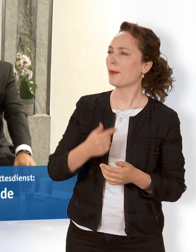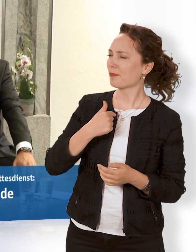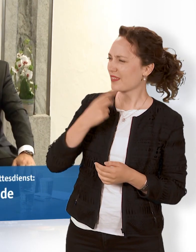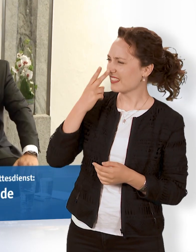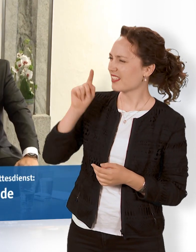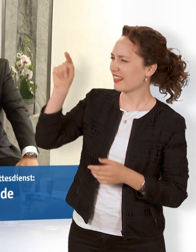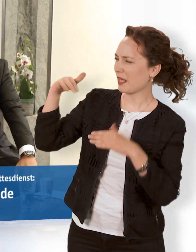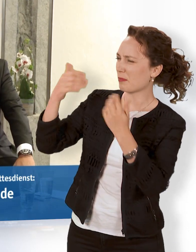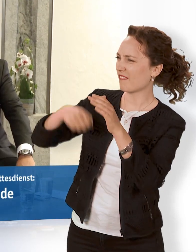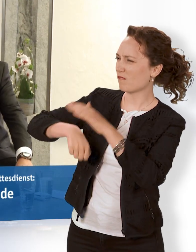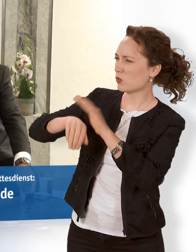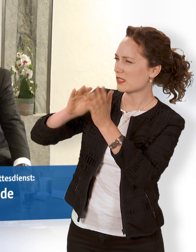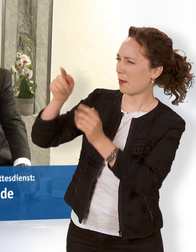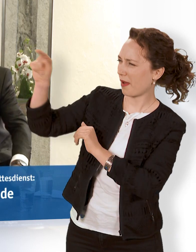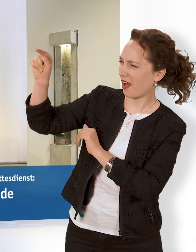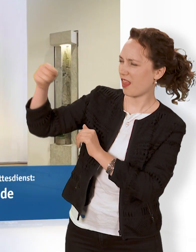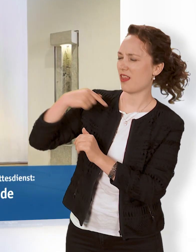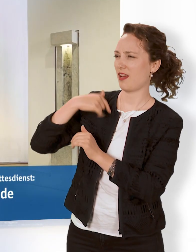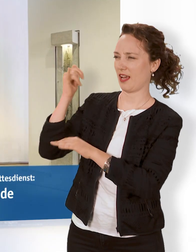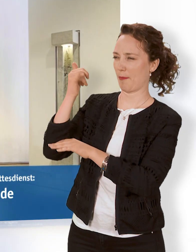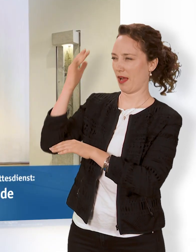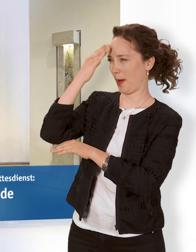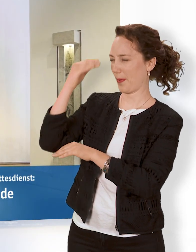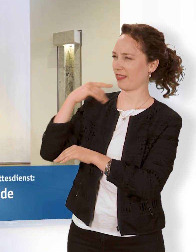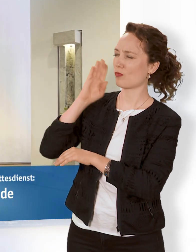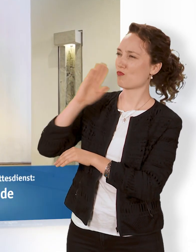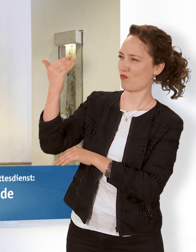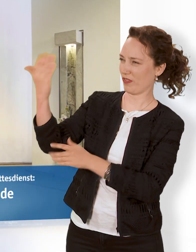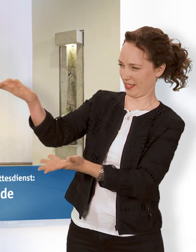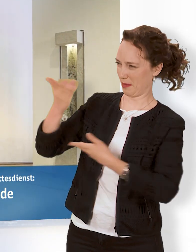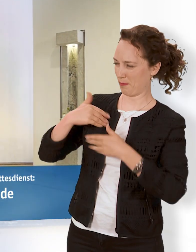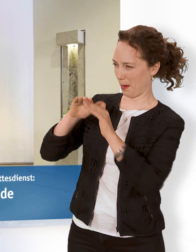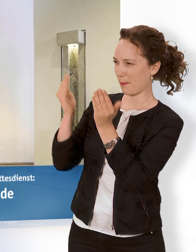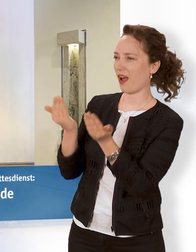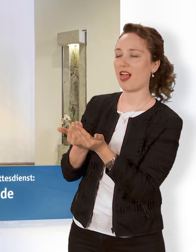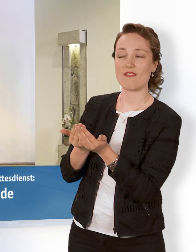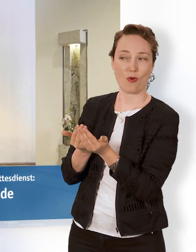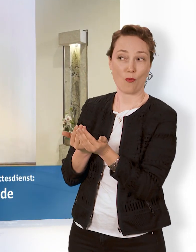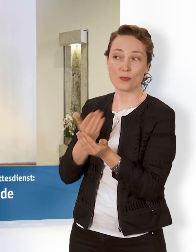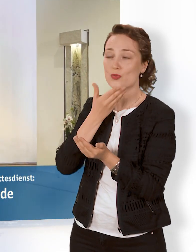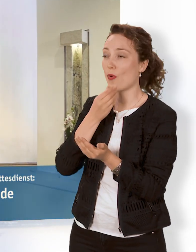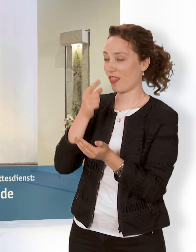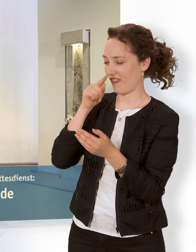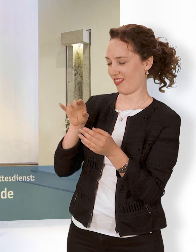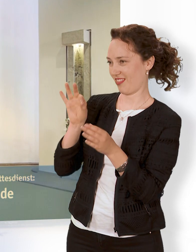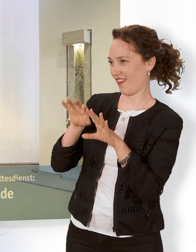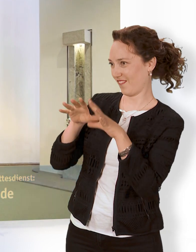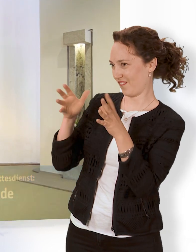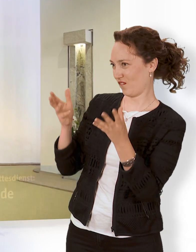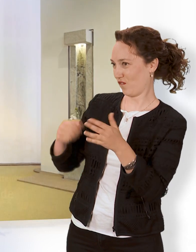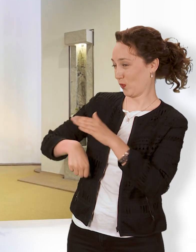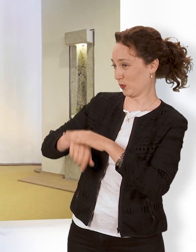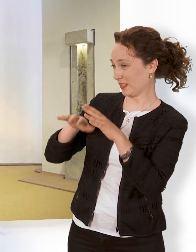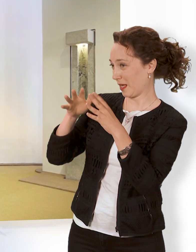den kurz herrollen? Weil das wäre schön, wenn ich auf diesen schönen, wunderschönen Fußball